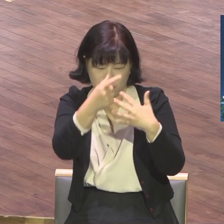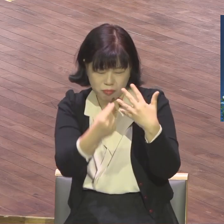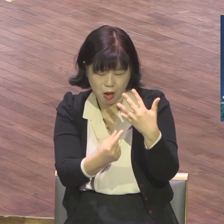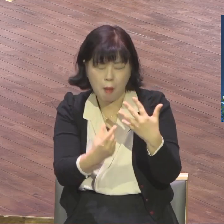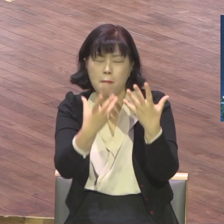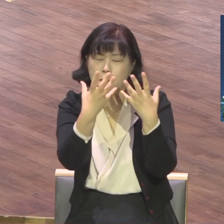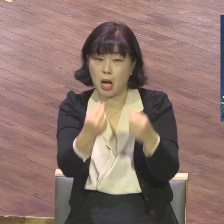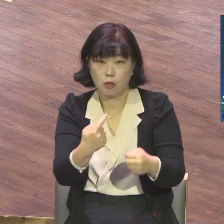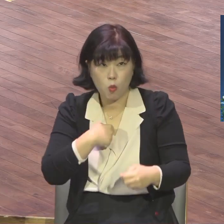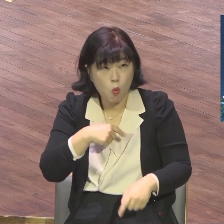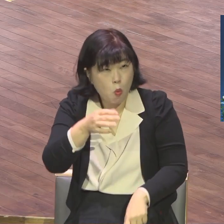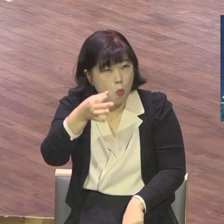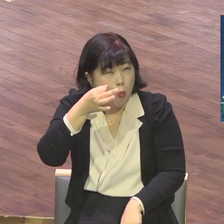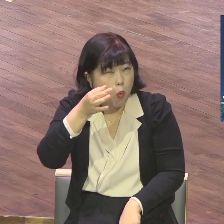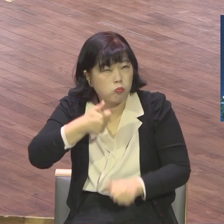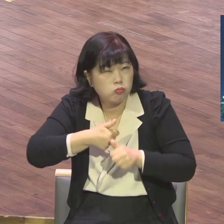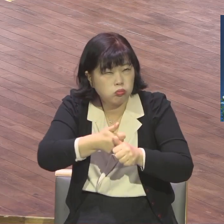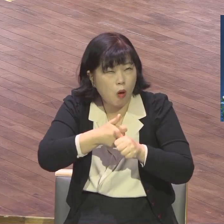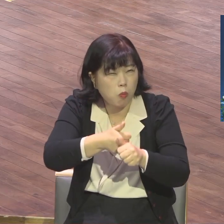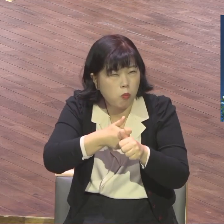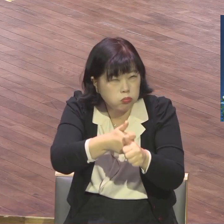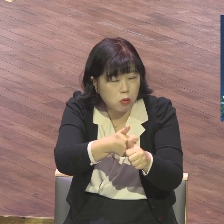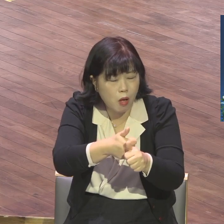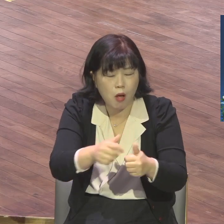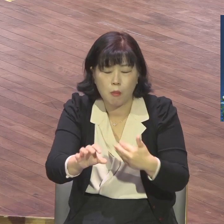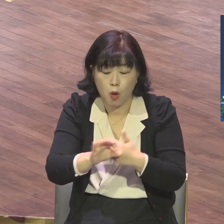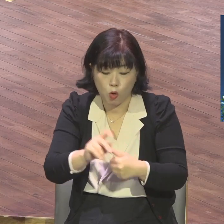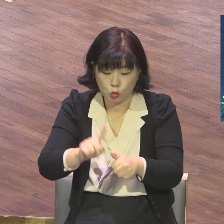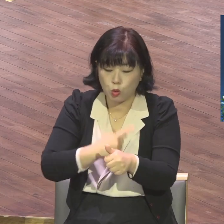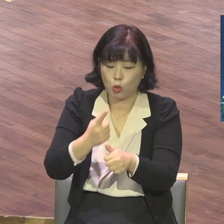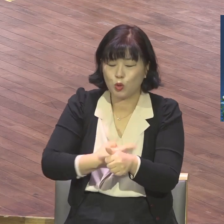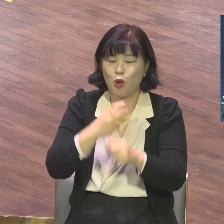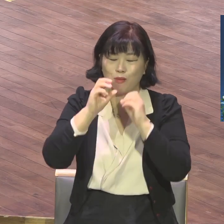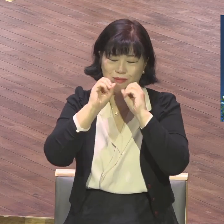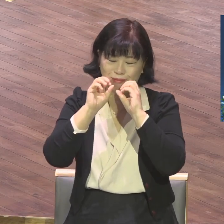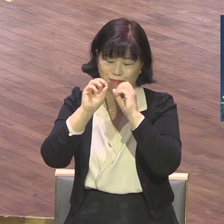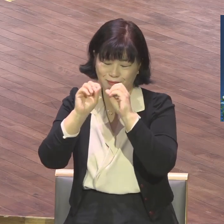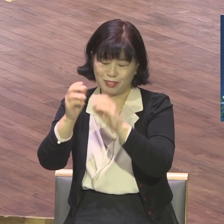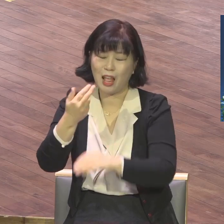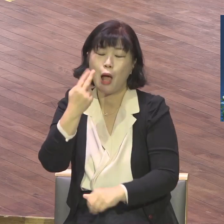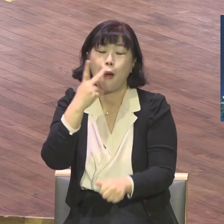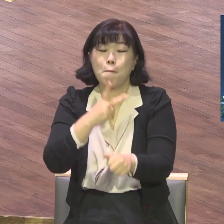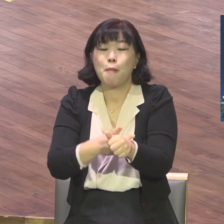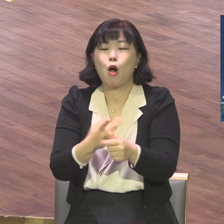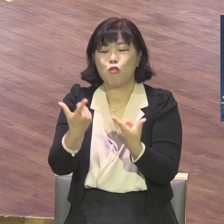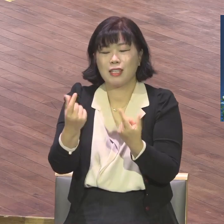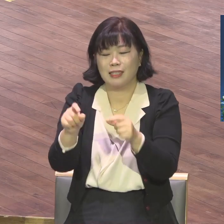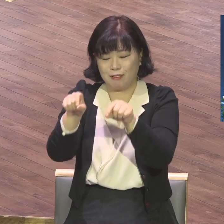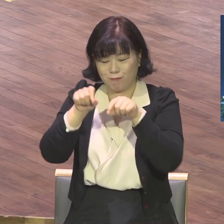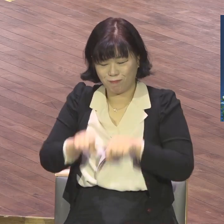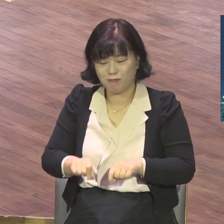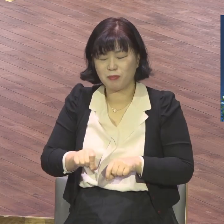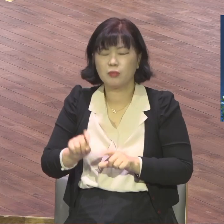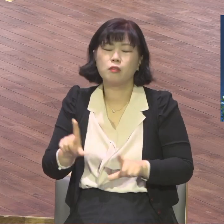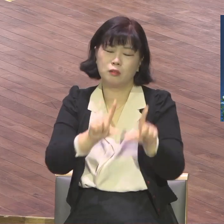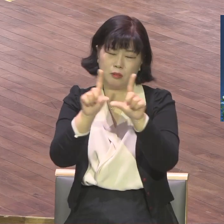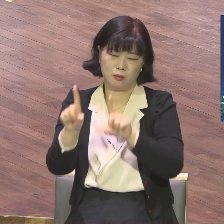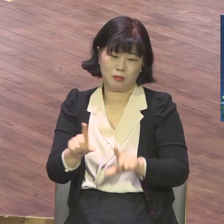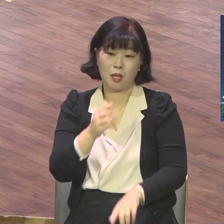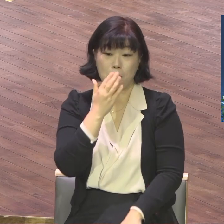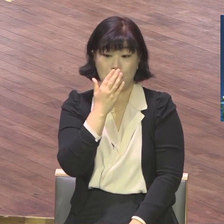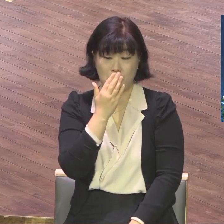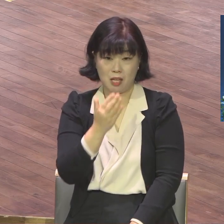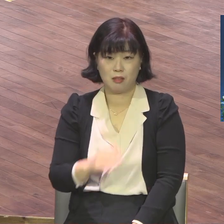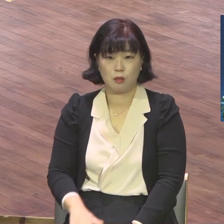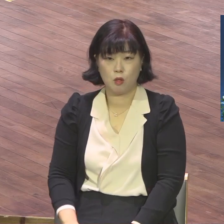있어. 이 사도행전의 삶을 살게 돼 있어요. 물론 우리는 사도는 아닙니다. 그러나